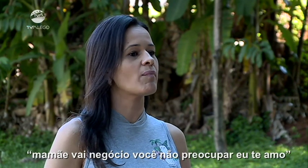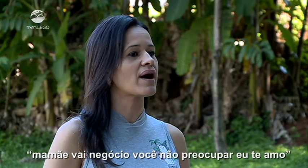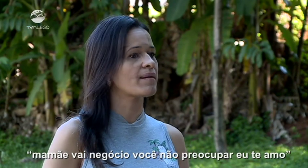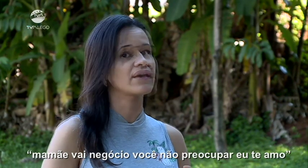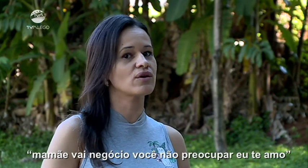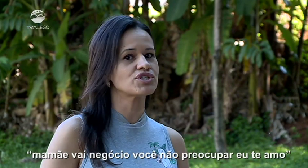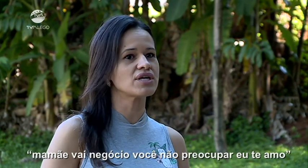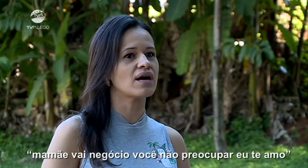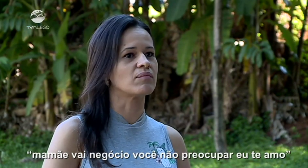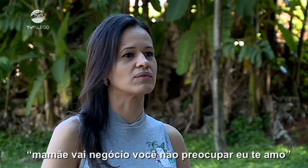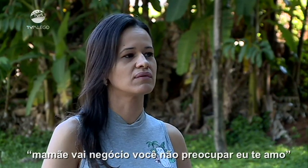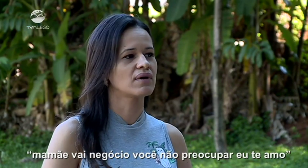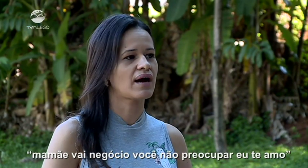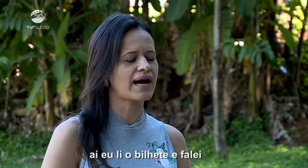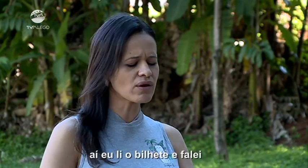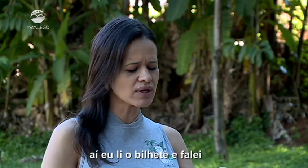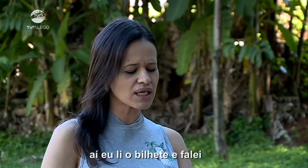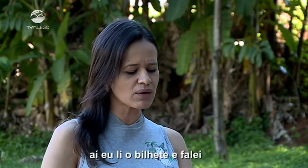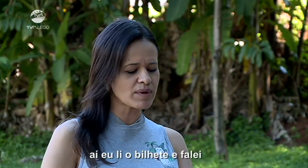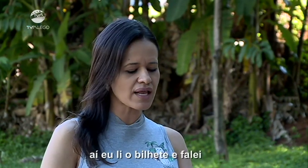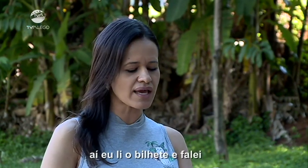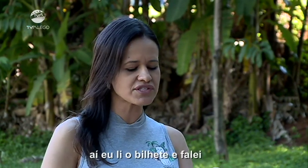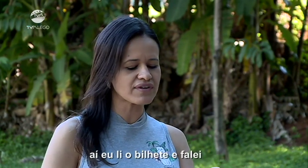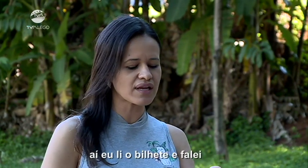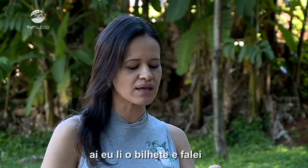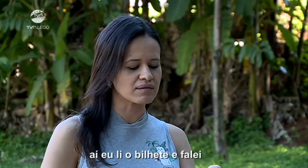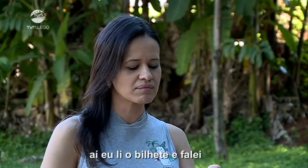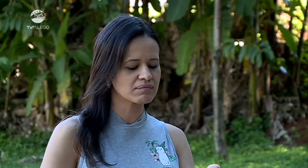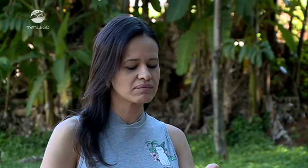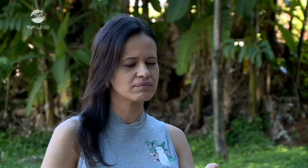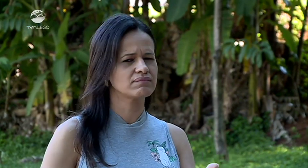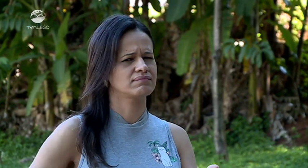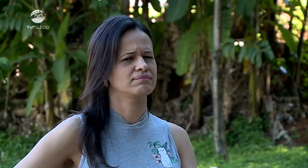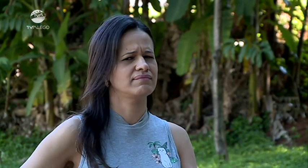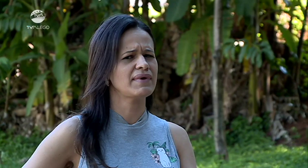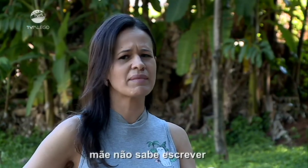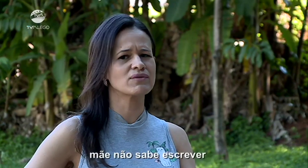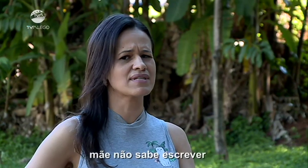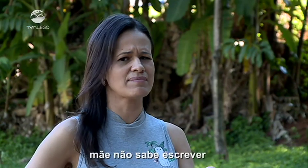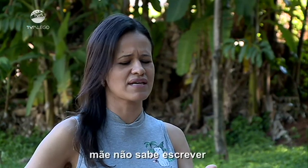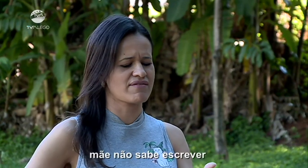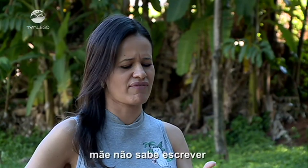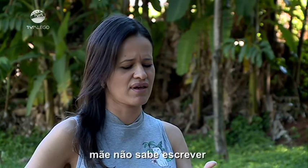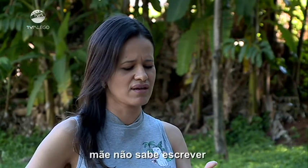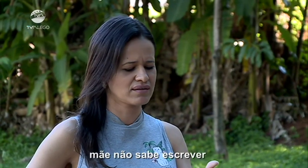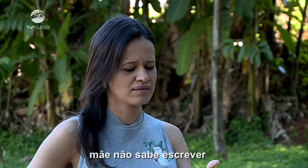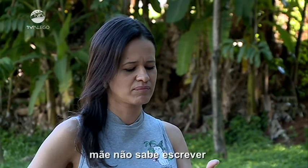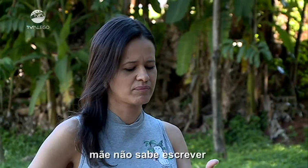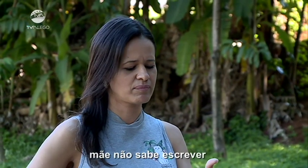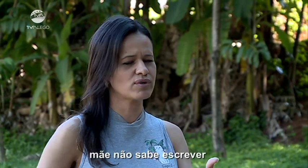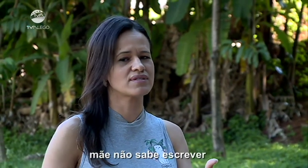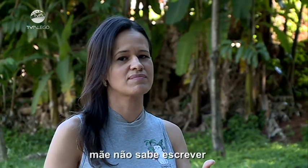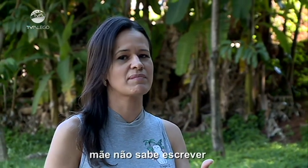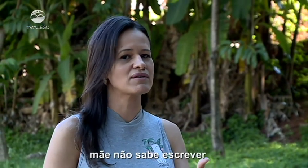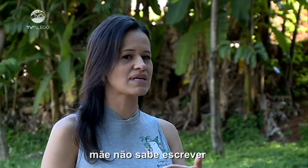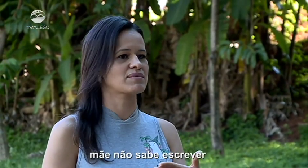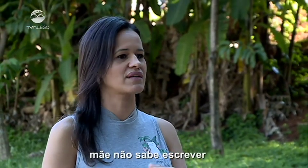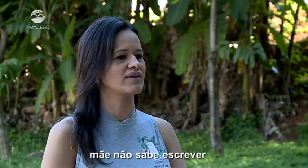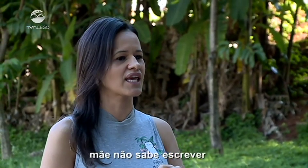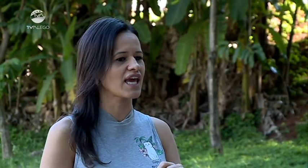preocupar, eu te amo. Aí eu li o bilhete e falei, minha mãe não sabe escrever. Putz, minha mãe não sabe escrever, o que é